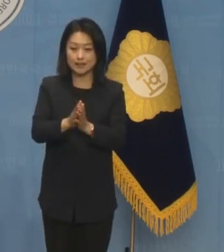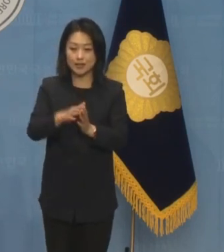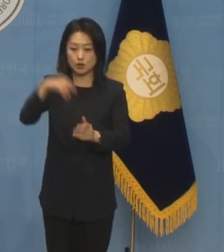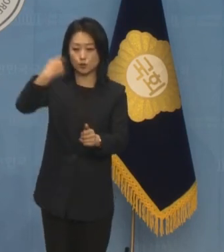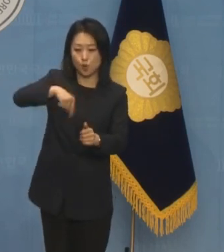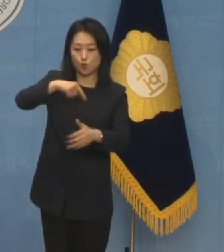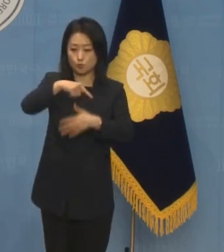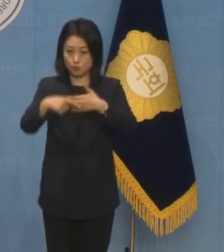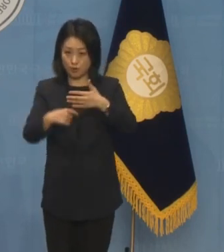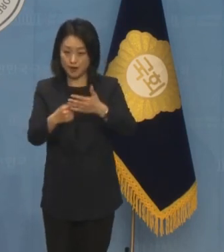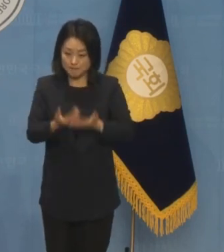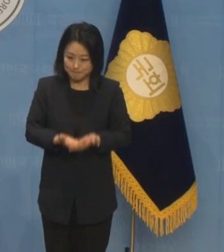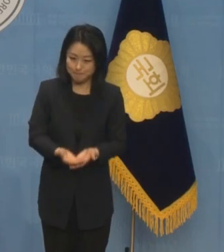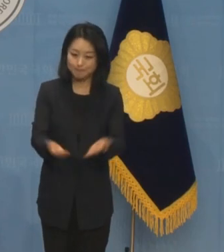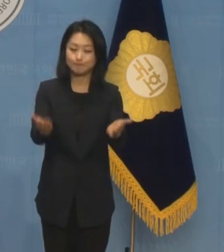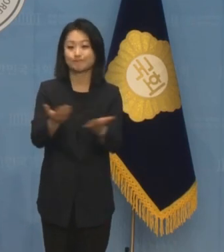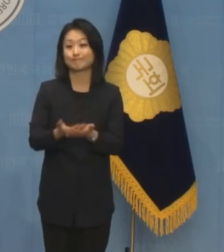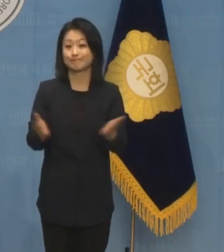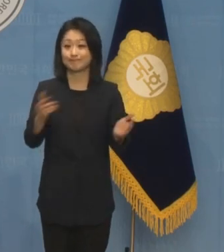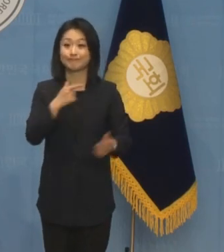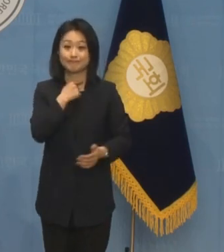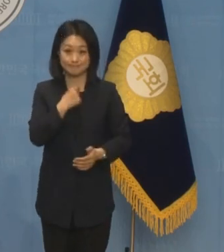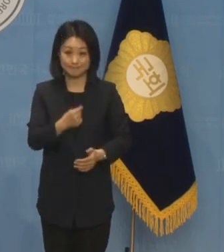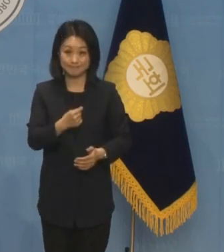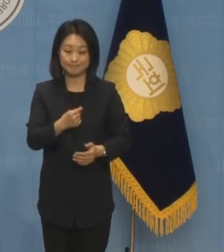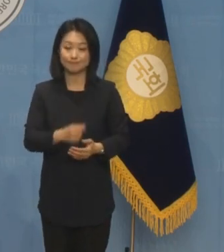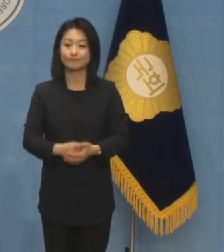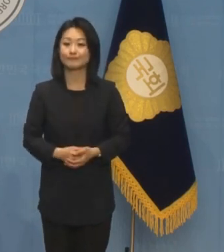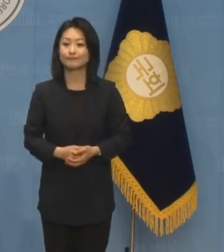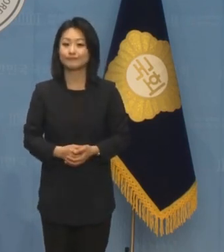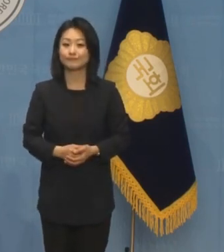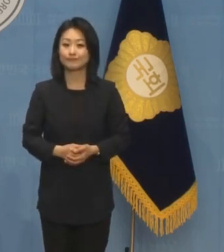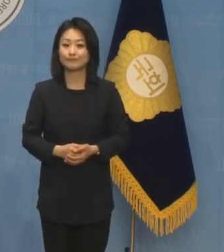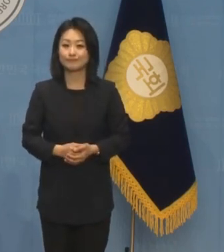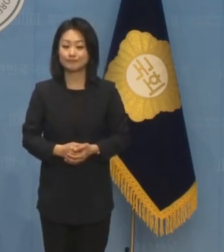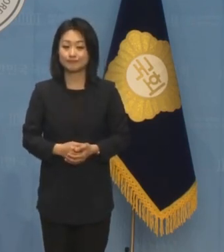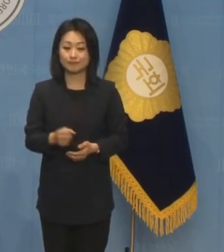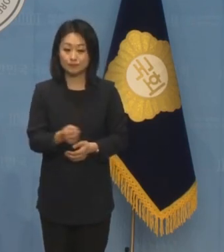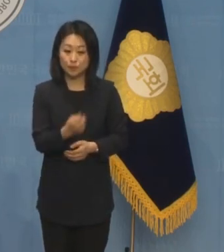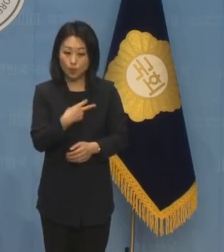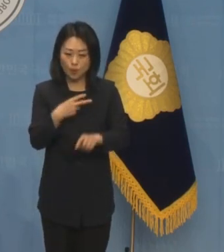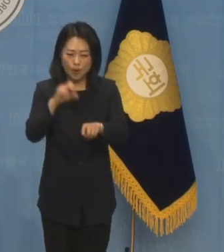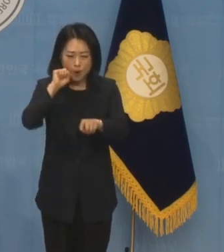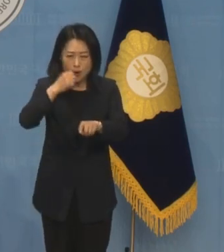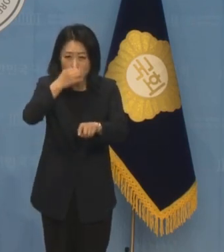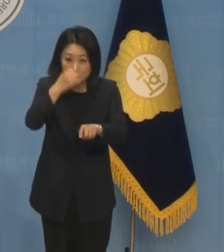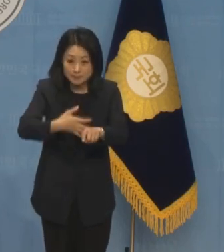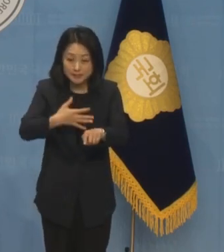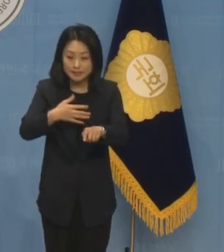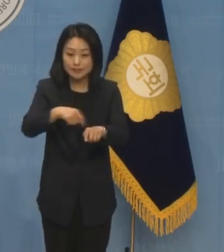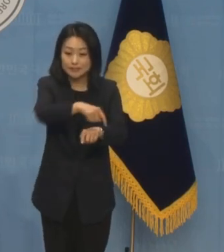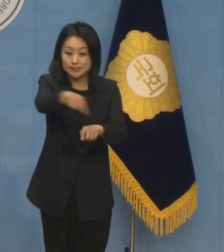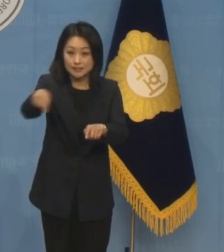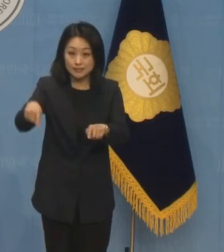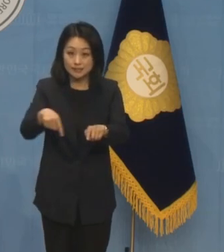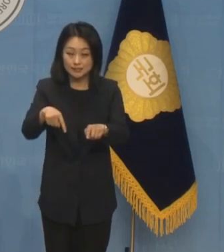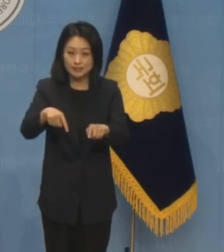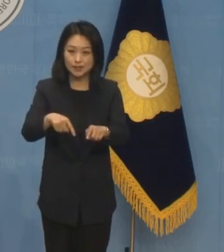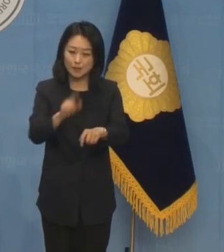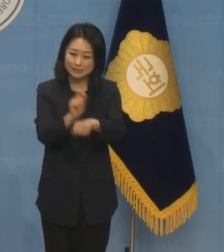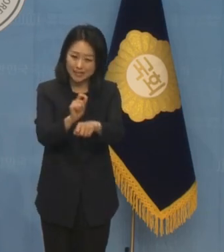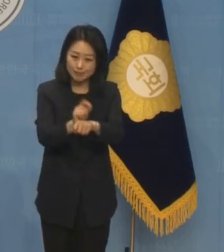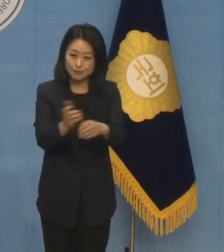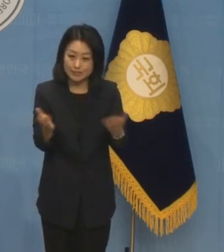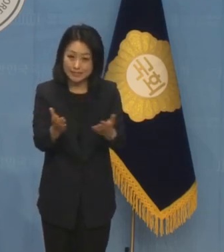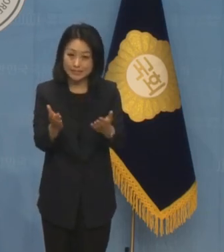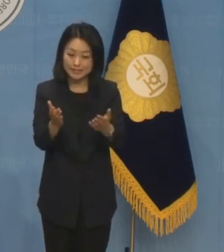교육 프로그램을 진행하겠습니다. 실무의 난관에 얽매이지 않는 후보를 기르고 우리의